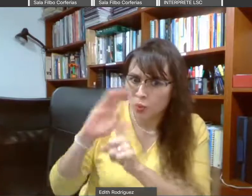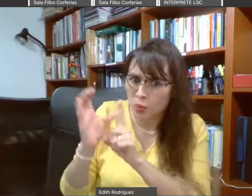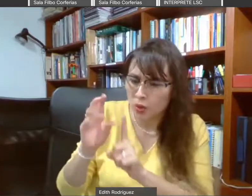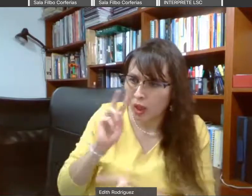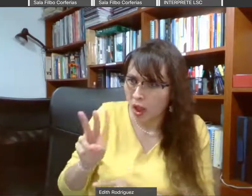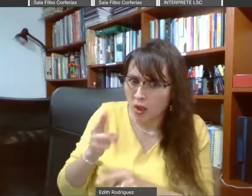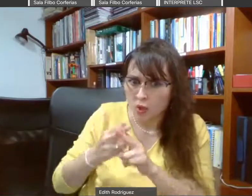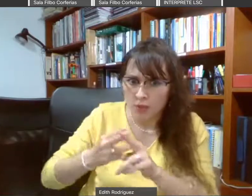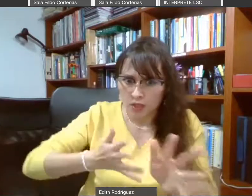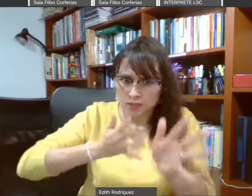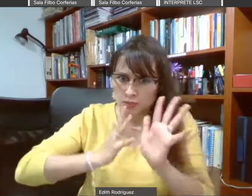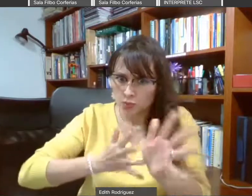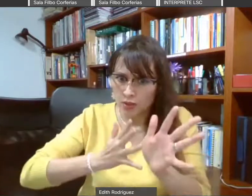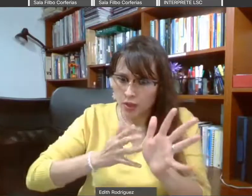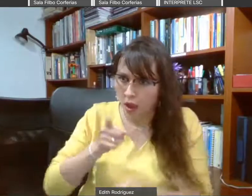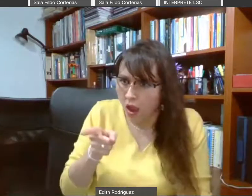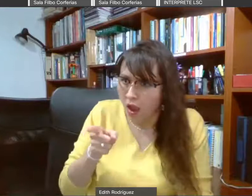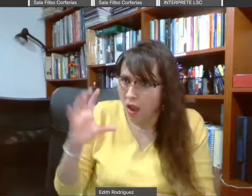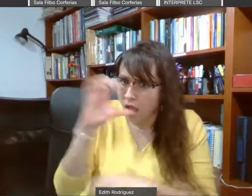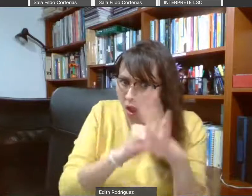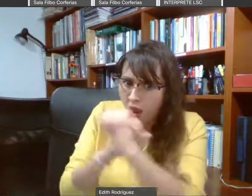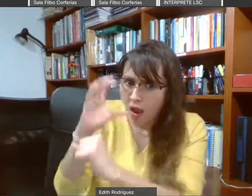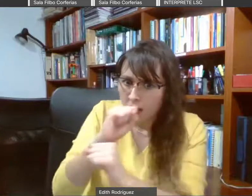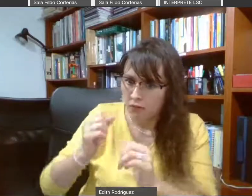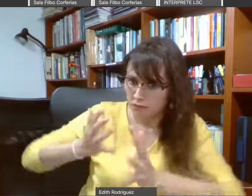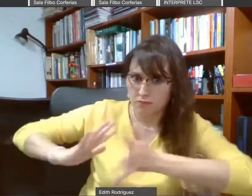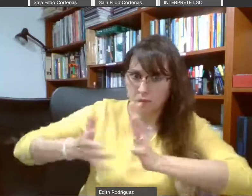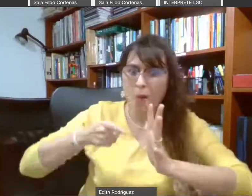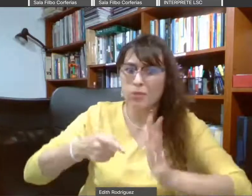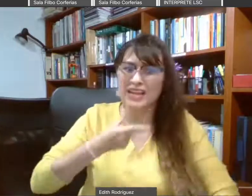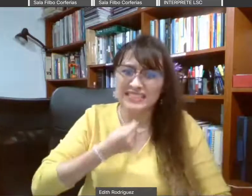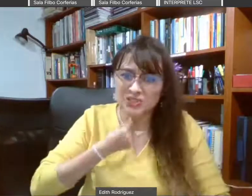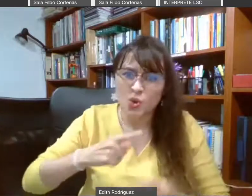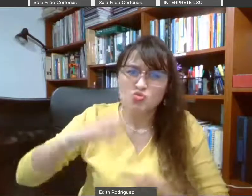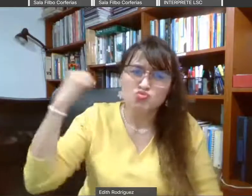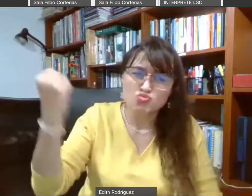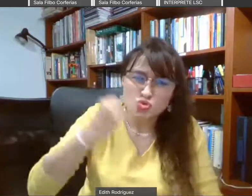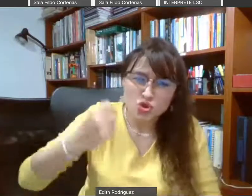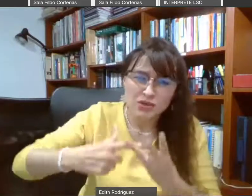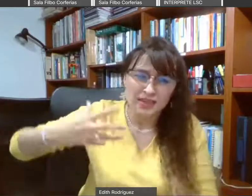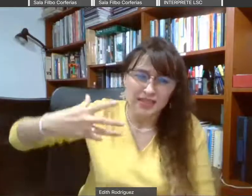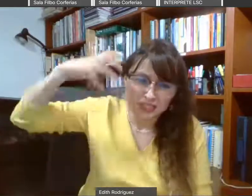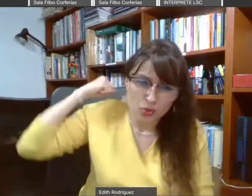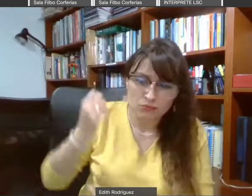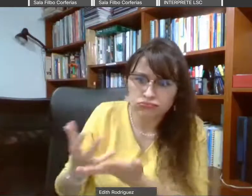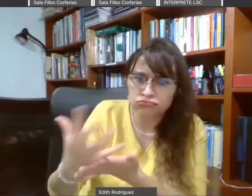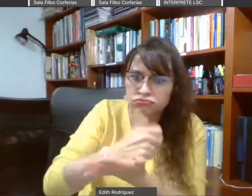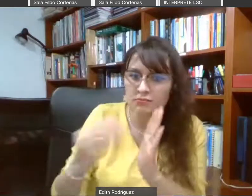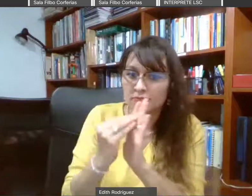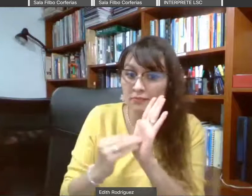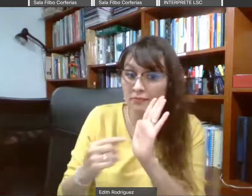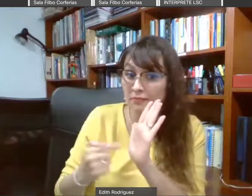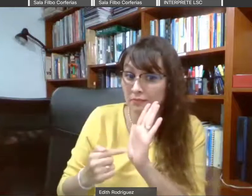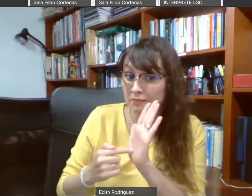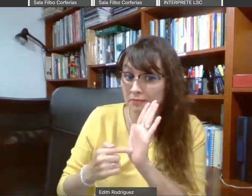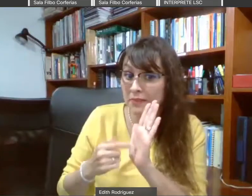Ella hizo un proceso de investigación relacionándolo pues a la cultura sorda y allí pues encontró todo